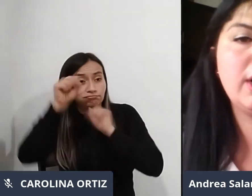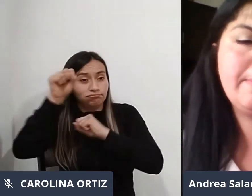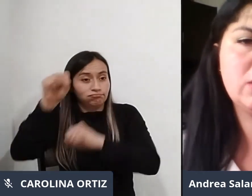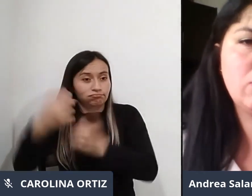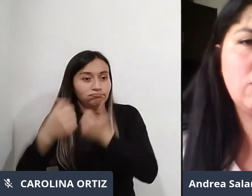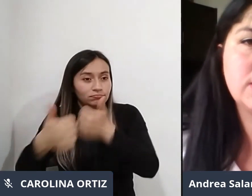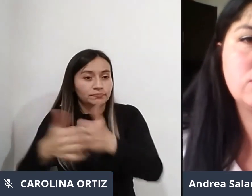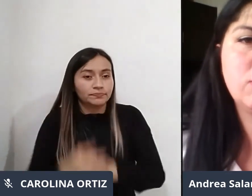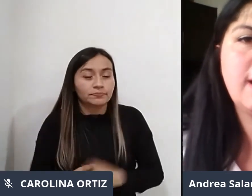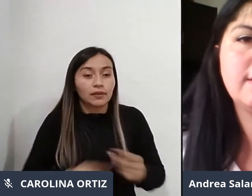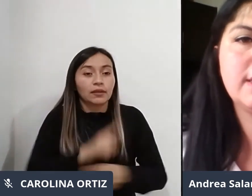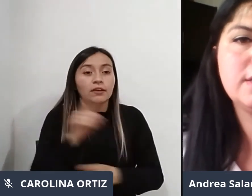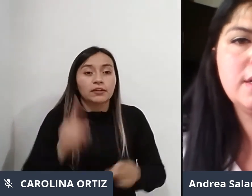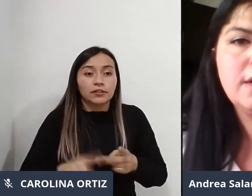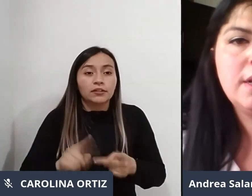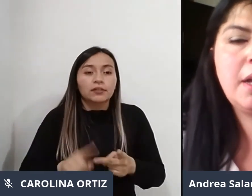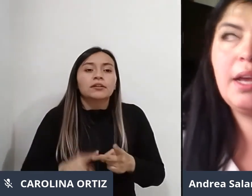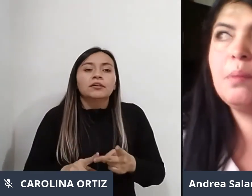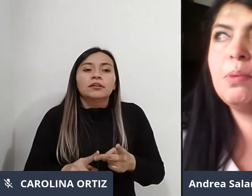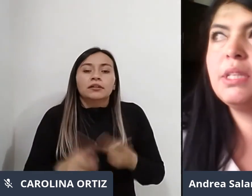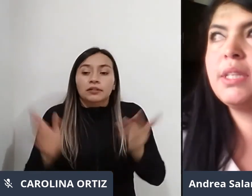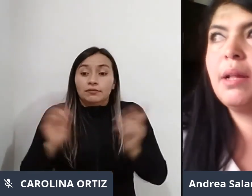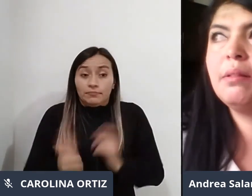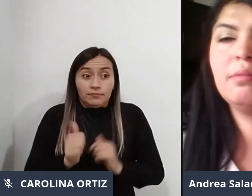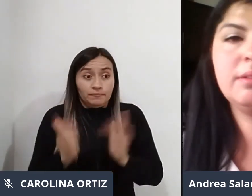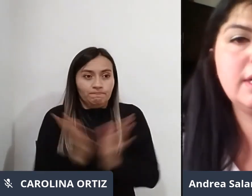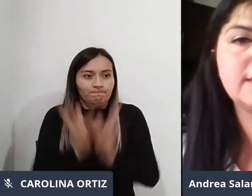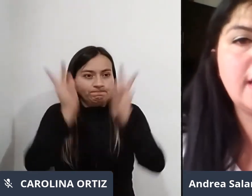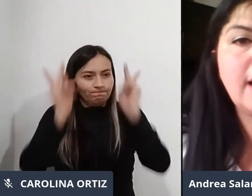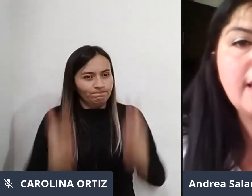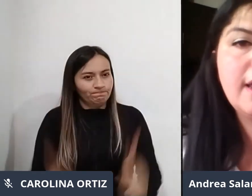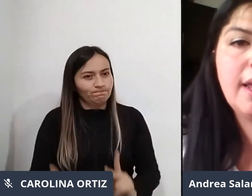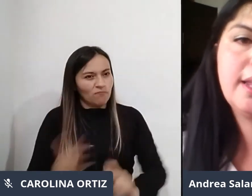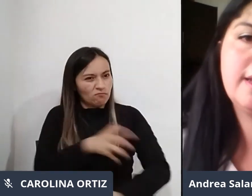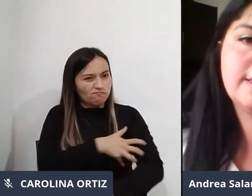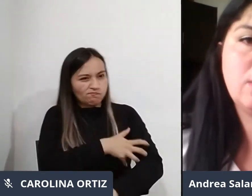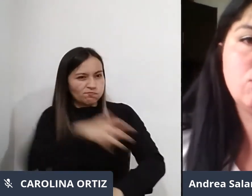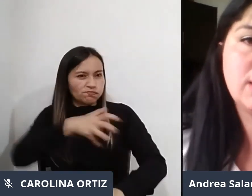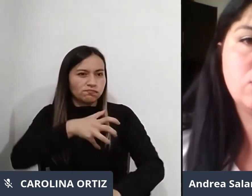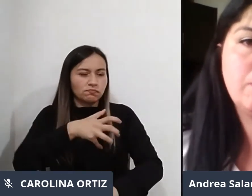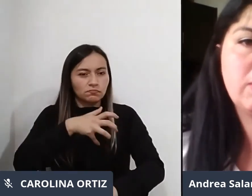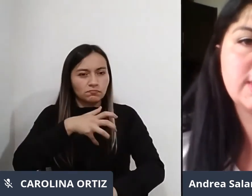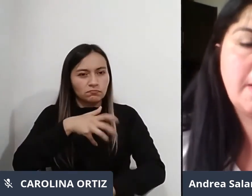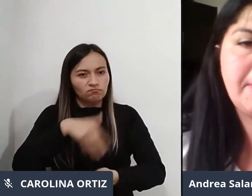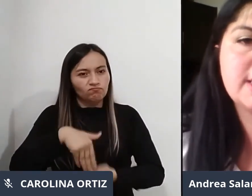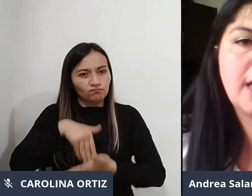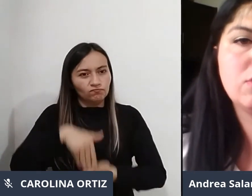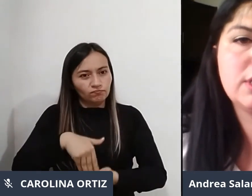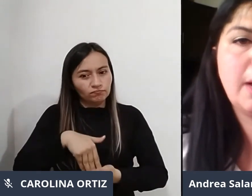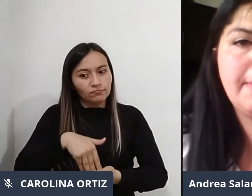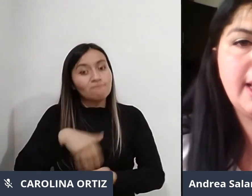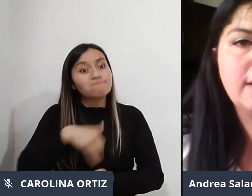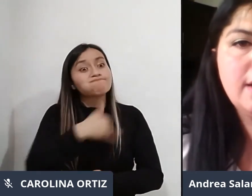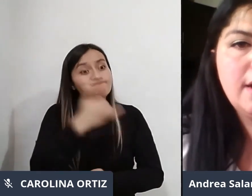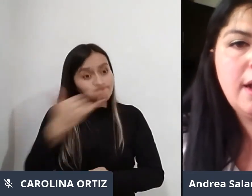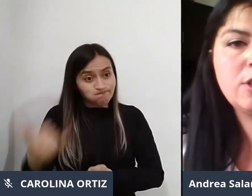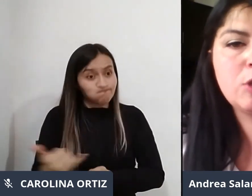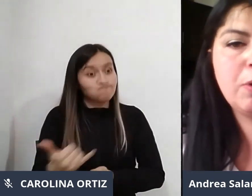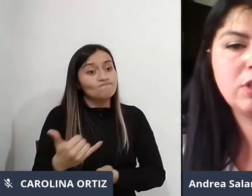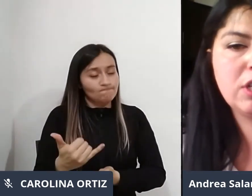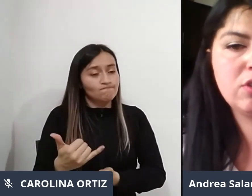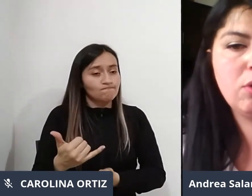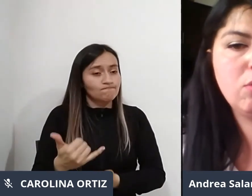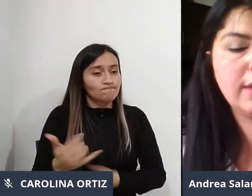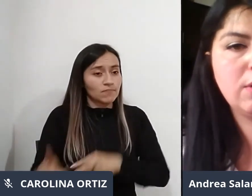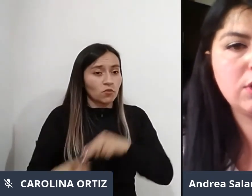el empoderamiento de los estudiantes, que pues están ahí en esa educación, pero que están pensándose también